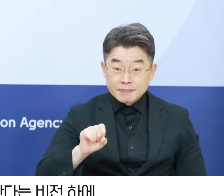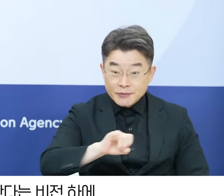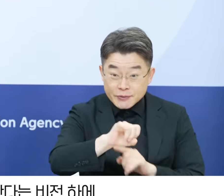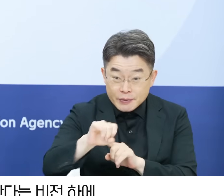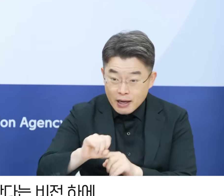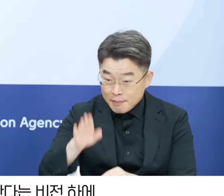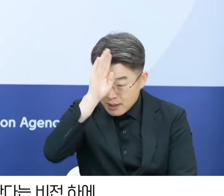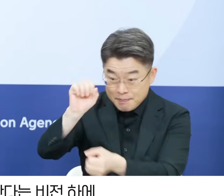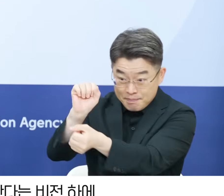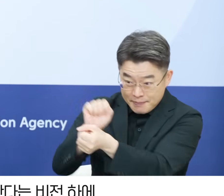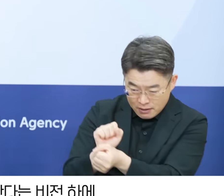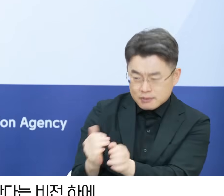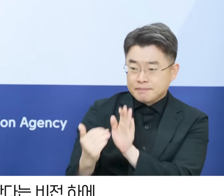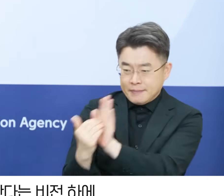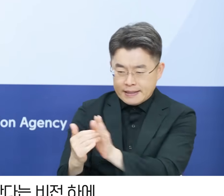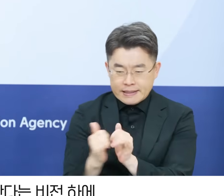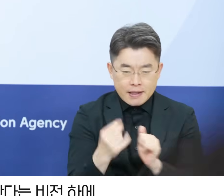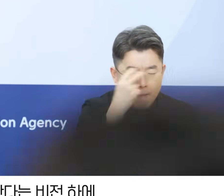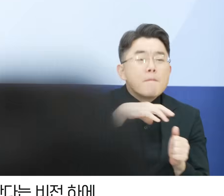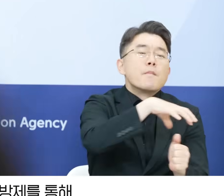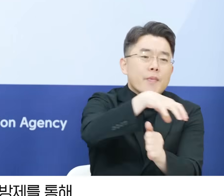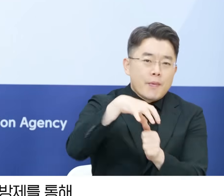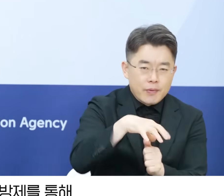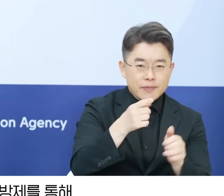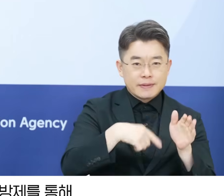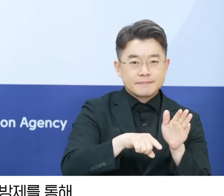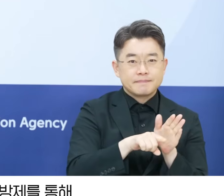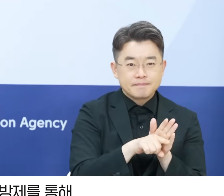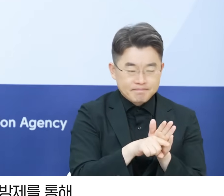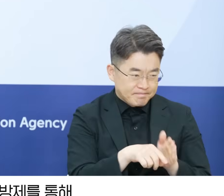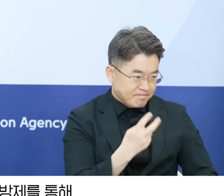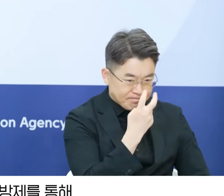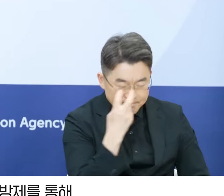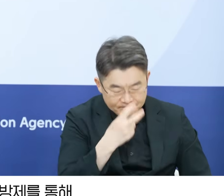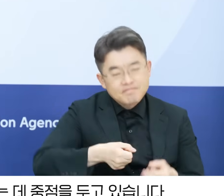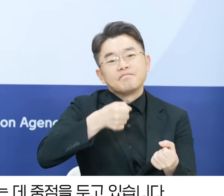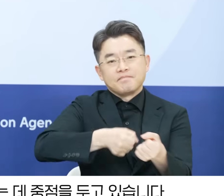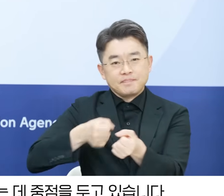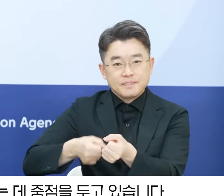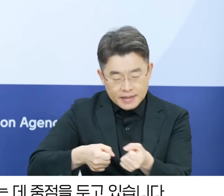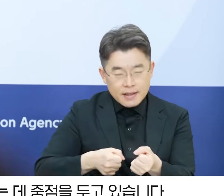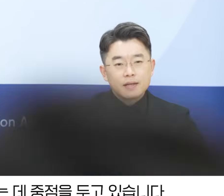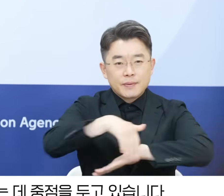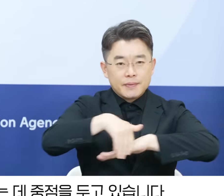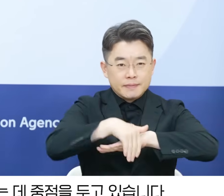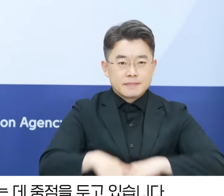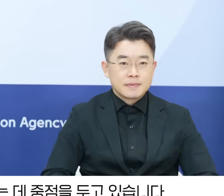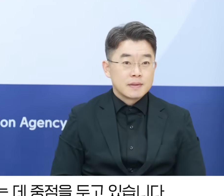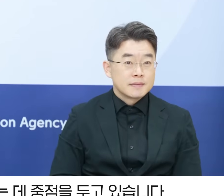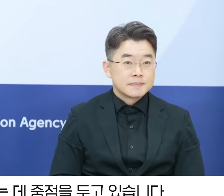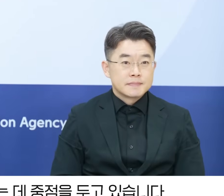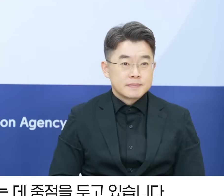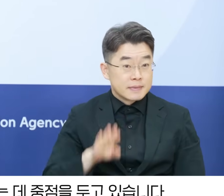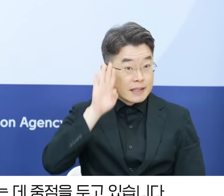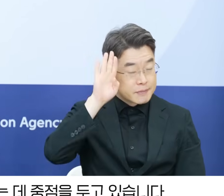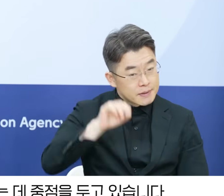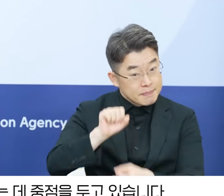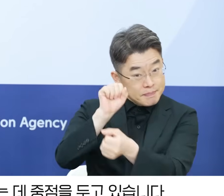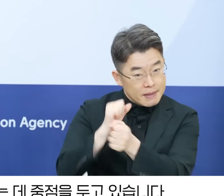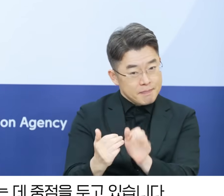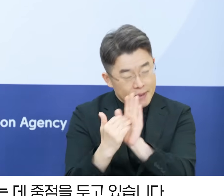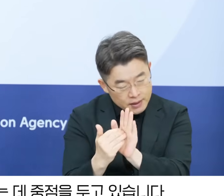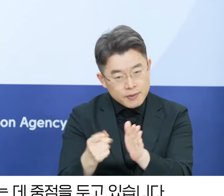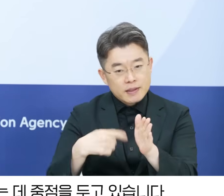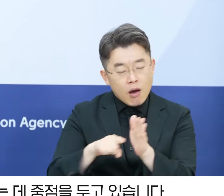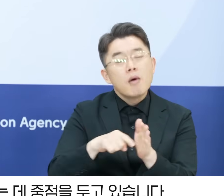감염병으로부터 국민 건강을 보호한다는 비전 하에 매개체 감시와 방제를 통해 감염병 발생 위험을 최소화하는 데